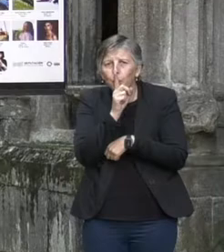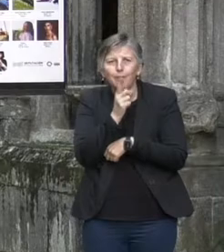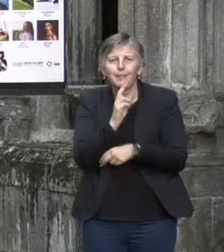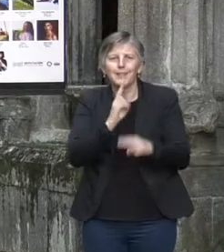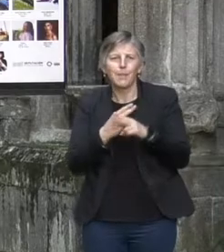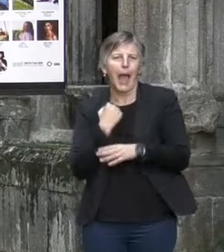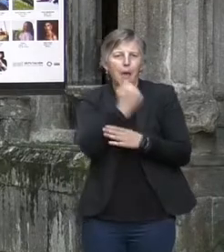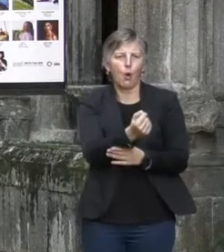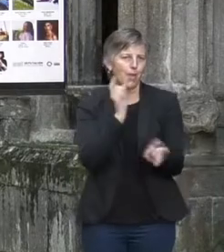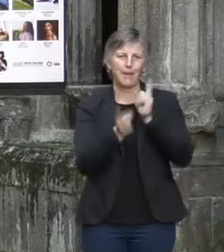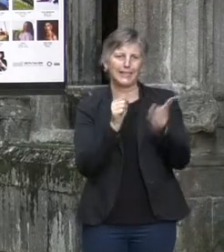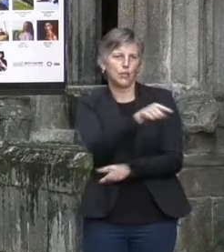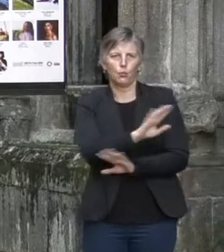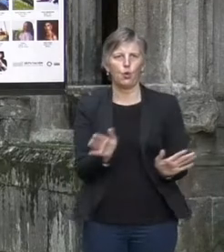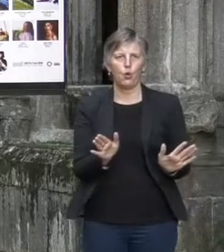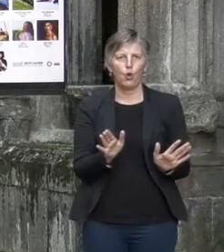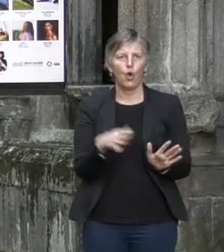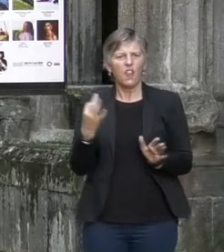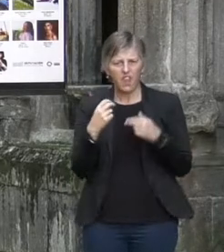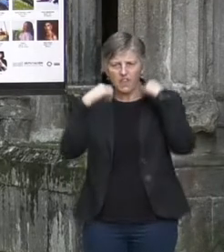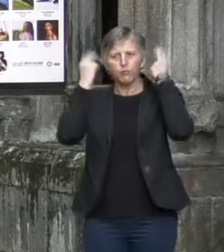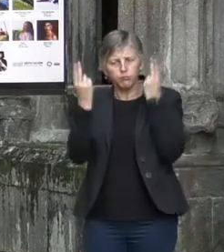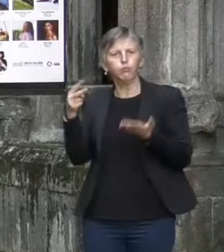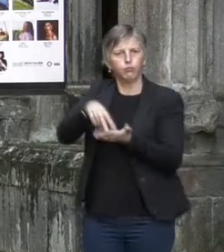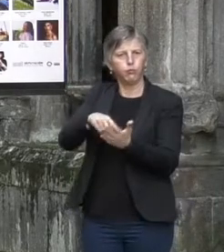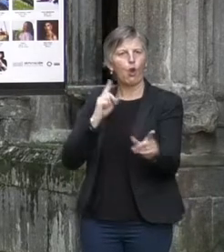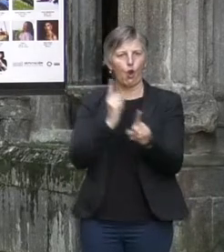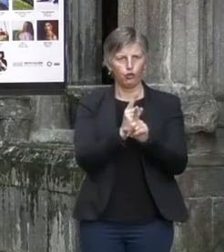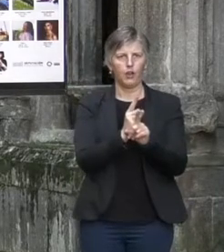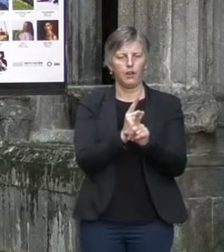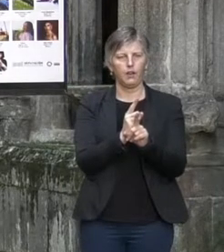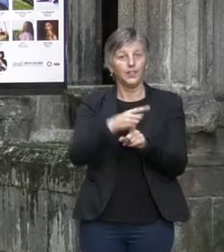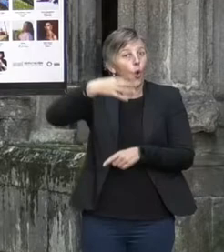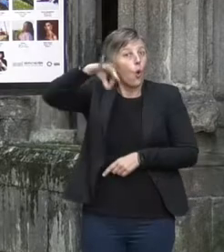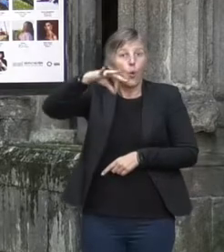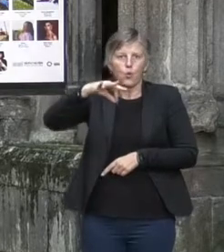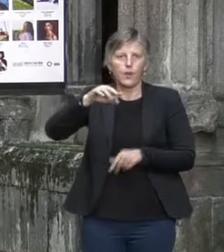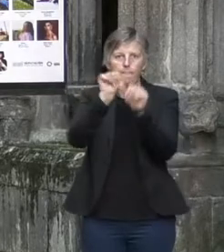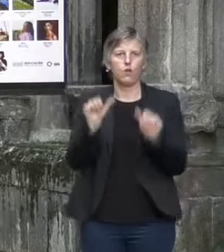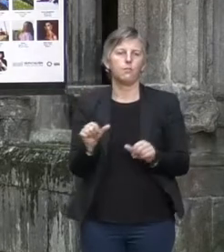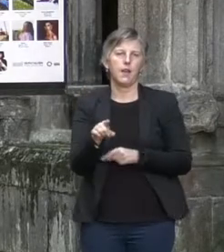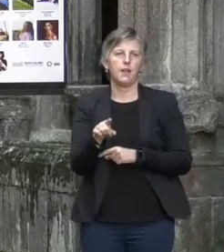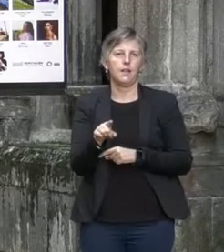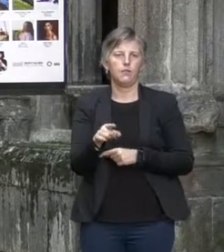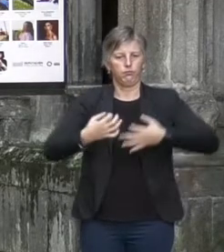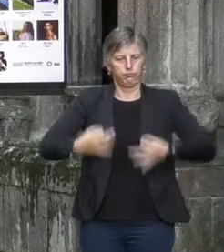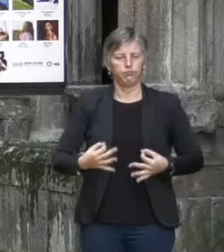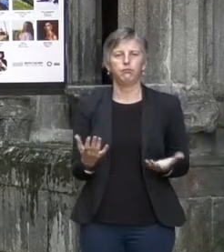lado do machismo. Así que hai que posicionarse en contra. É a única posición